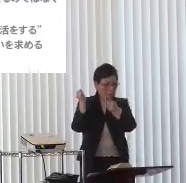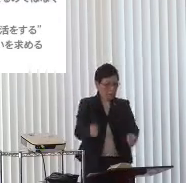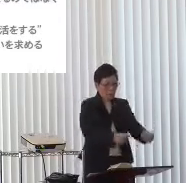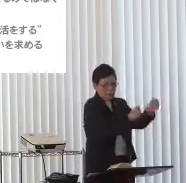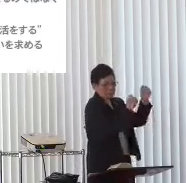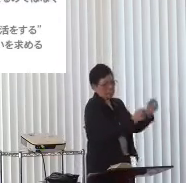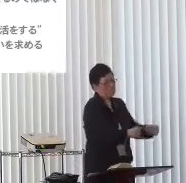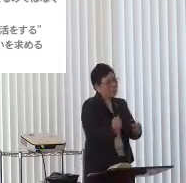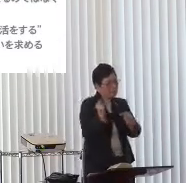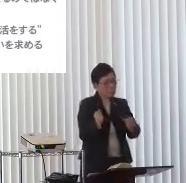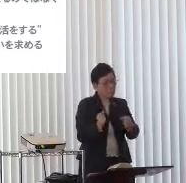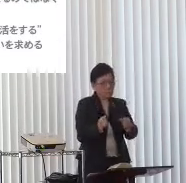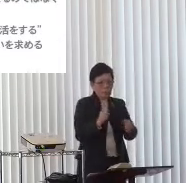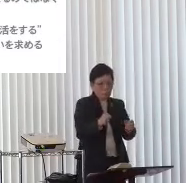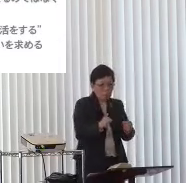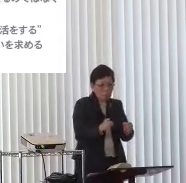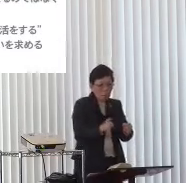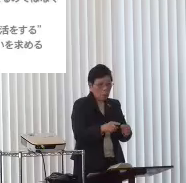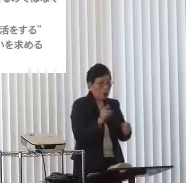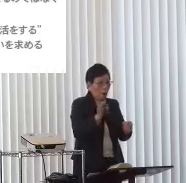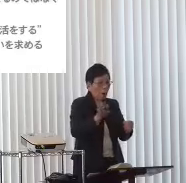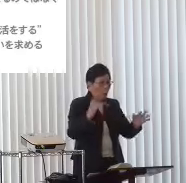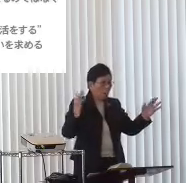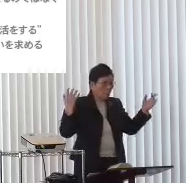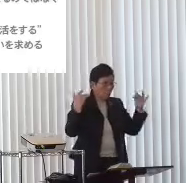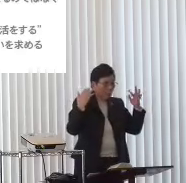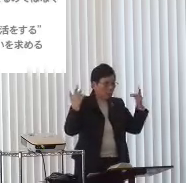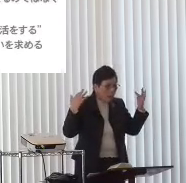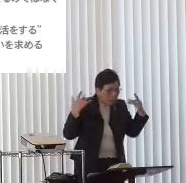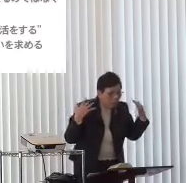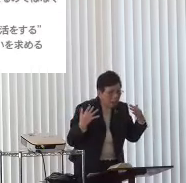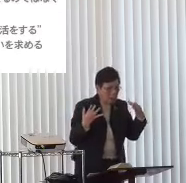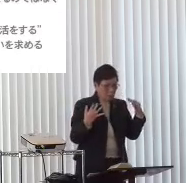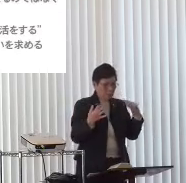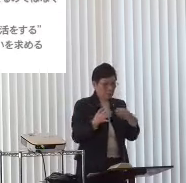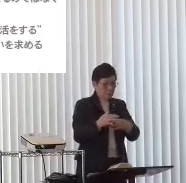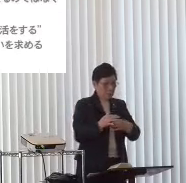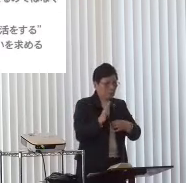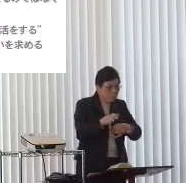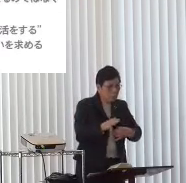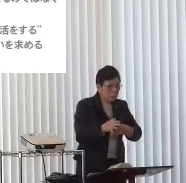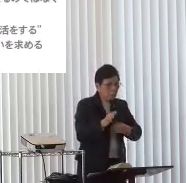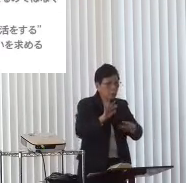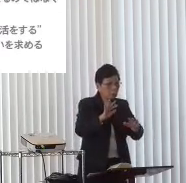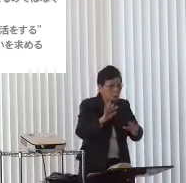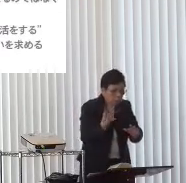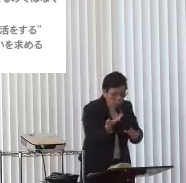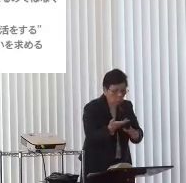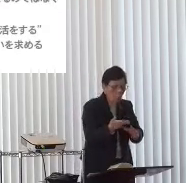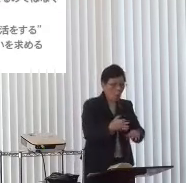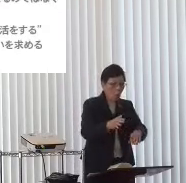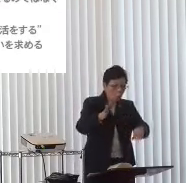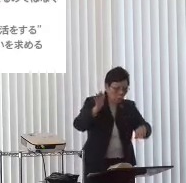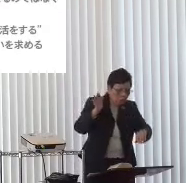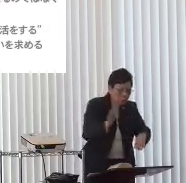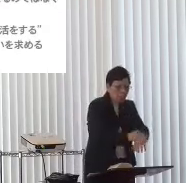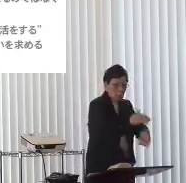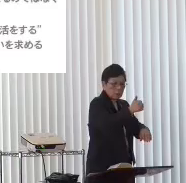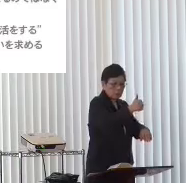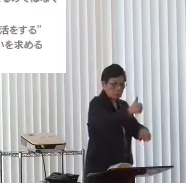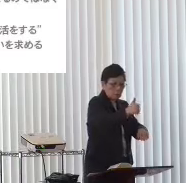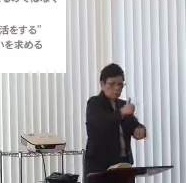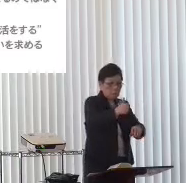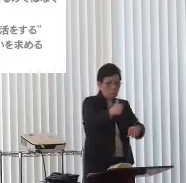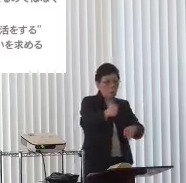から隣で監督が言う声は聞こえないんじゃないかなと思うんですが、それがですね走ってる選手には監督の声